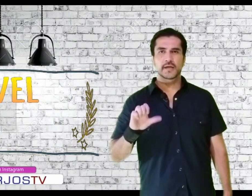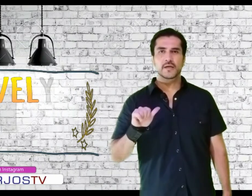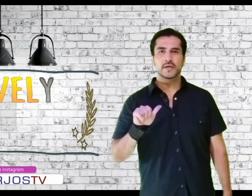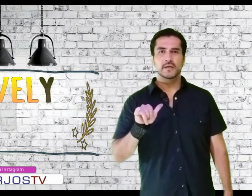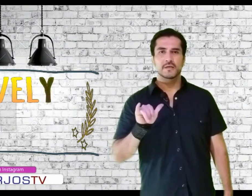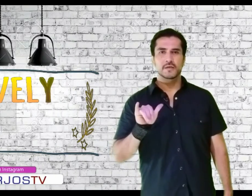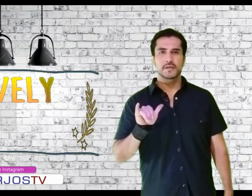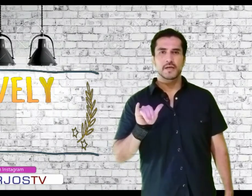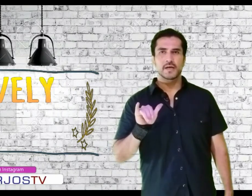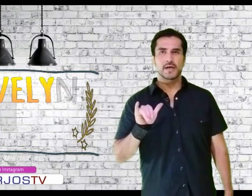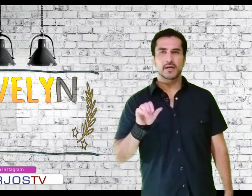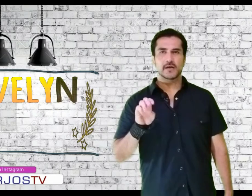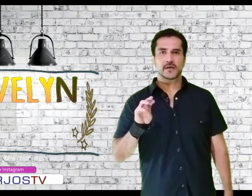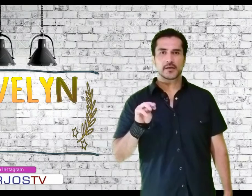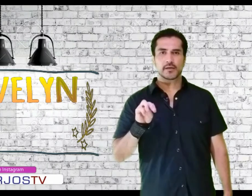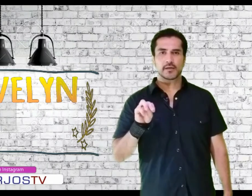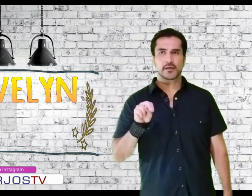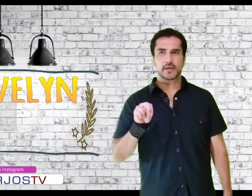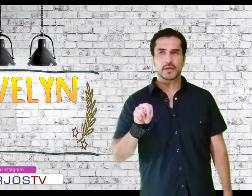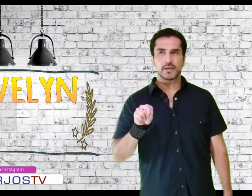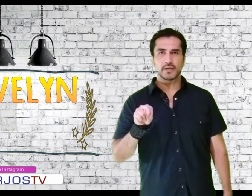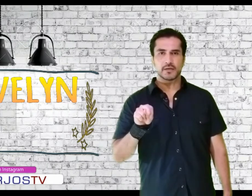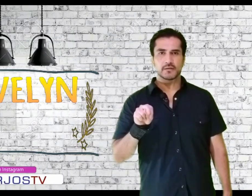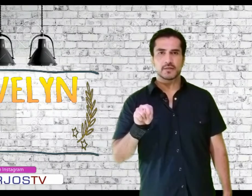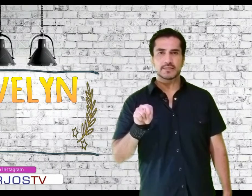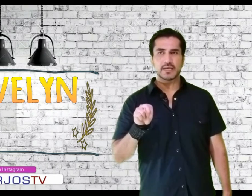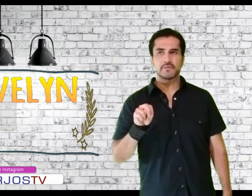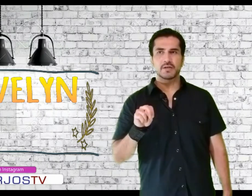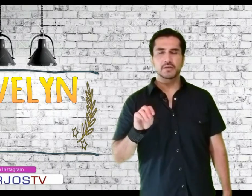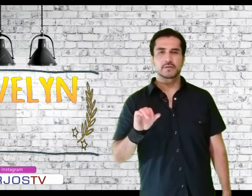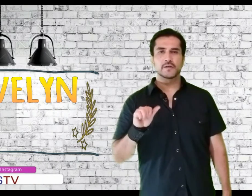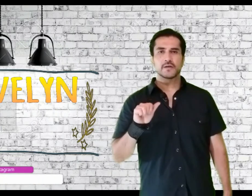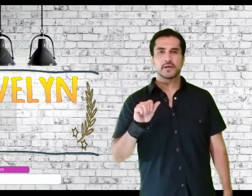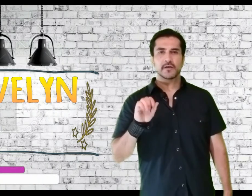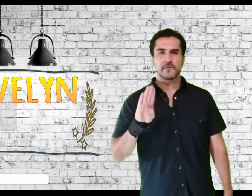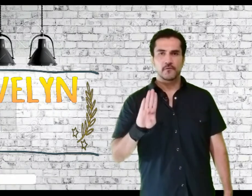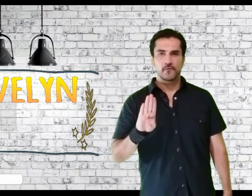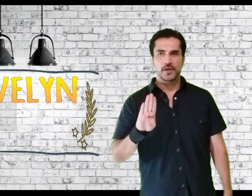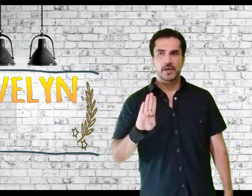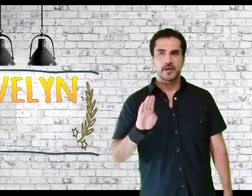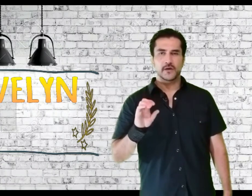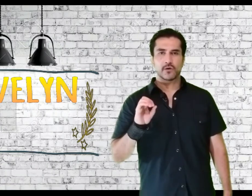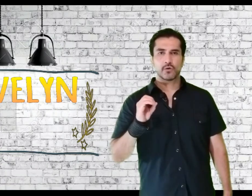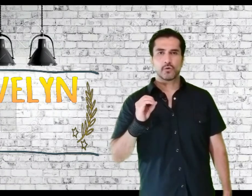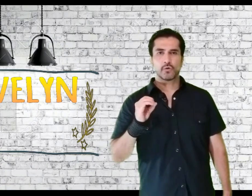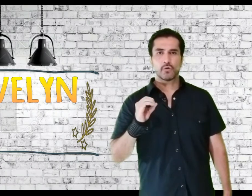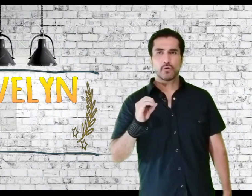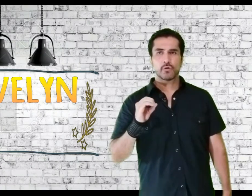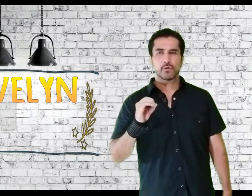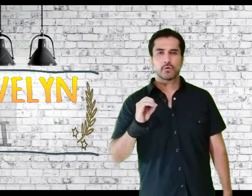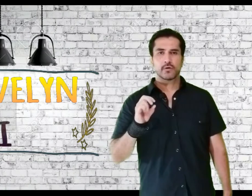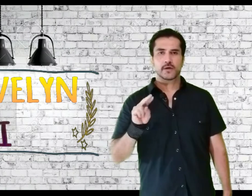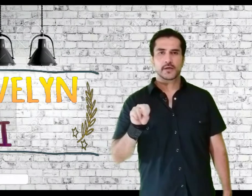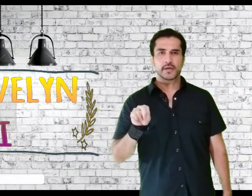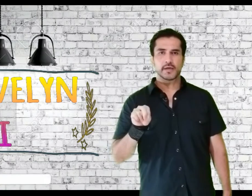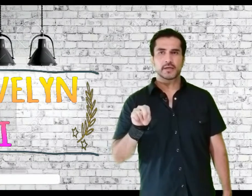L, Y, N. Miss Evelyn. V, O,